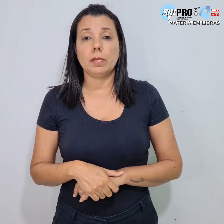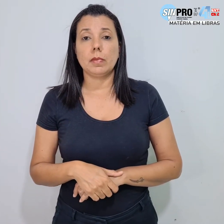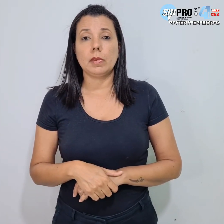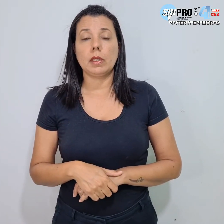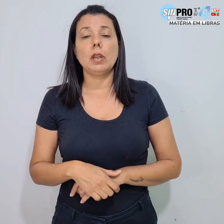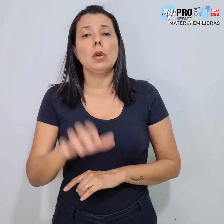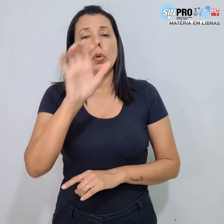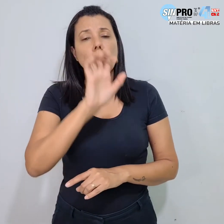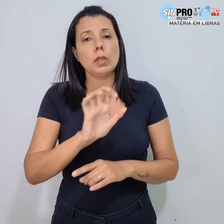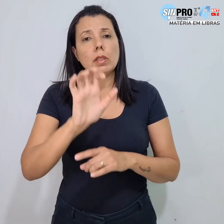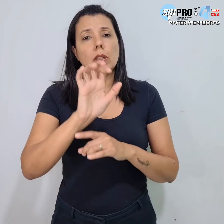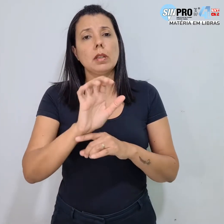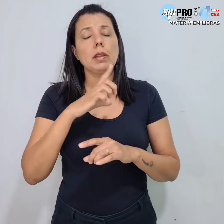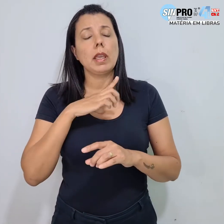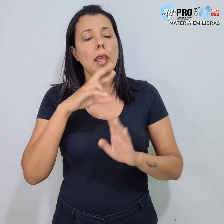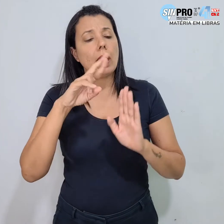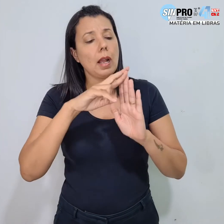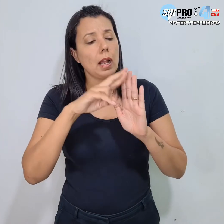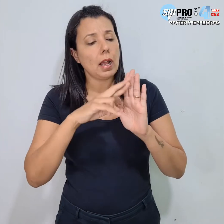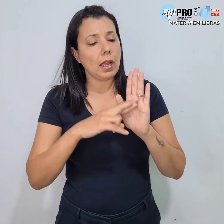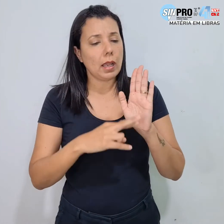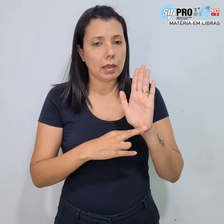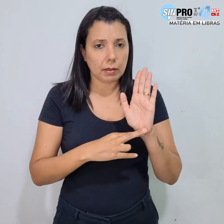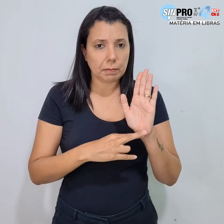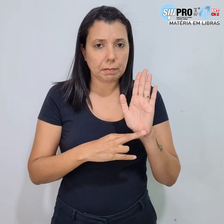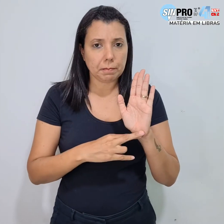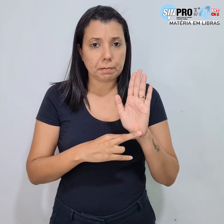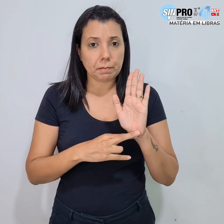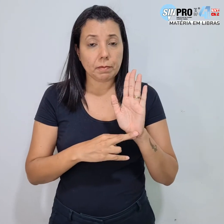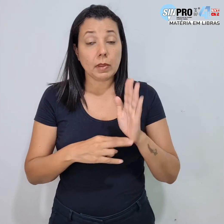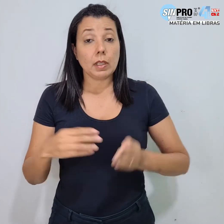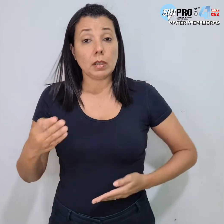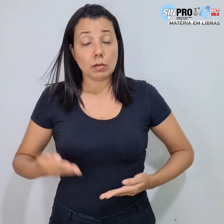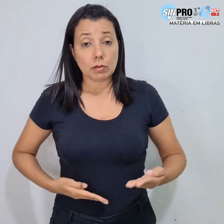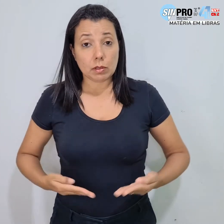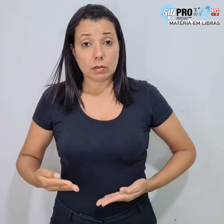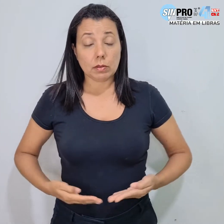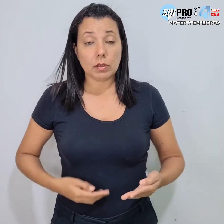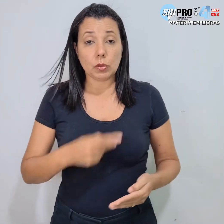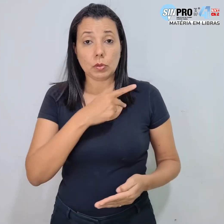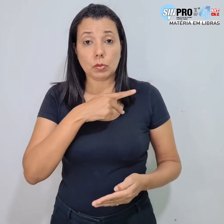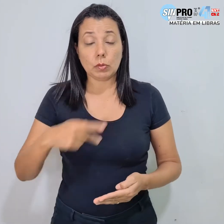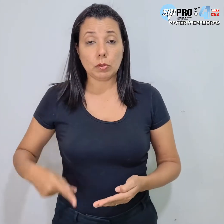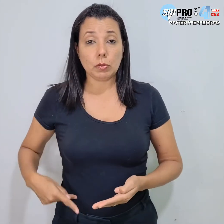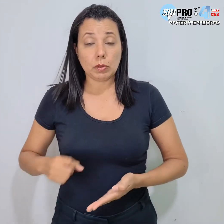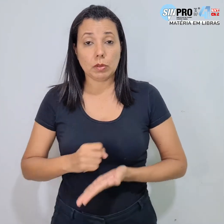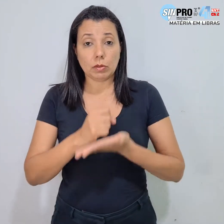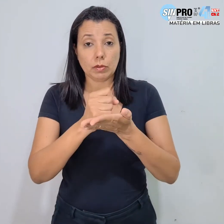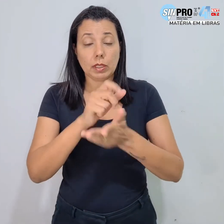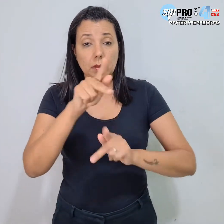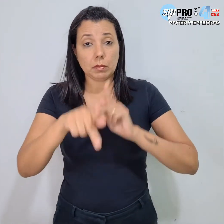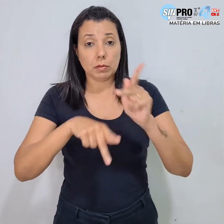Nele, o Estado mínimo é a regra e os serviços públicos ofertados à